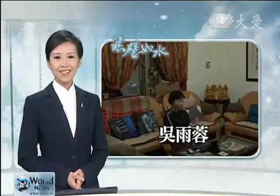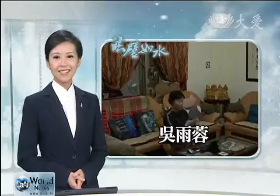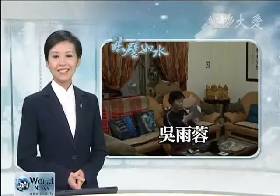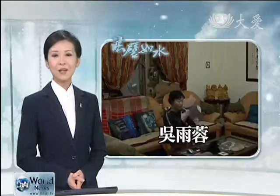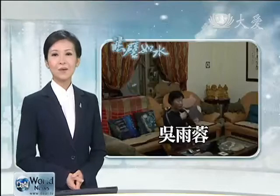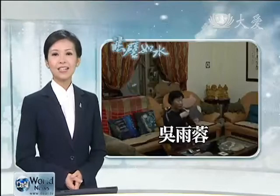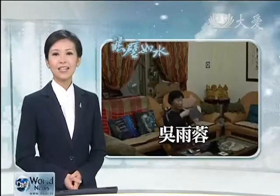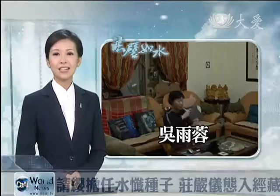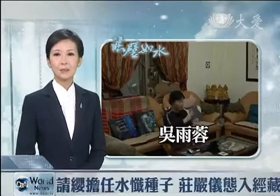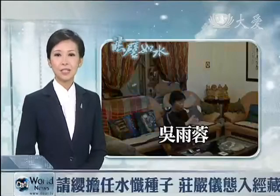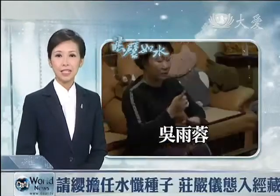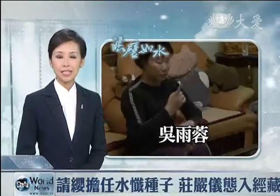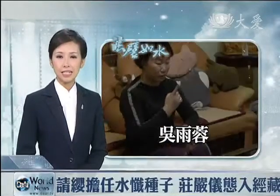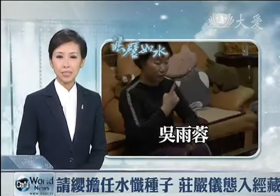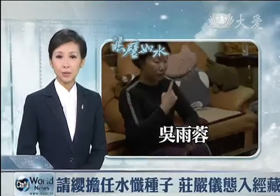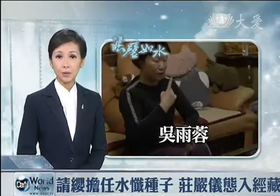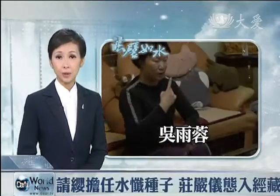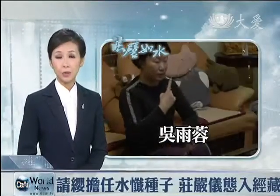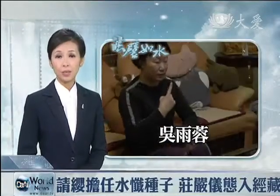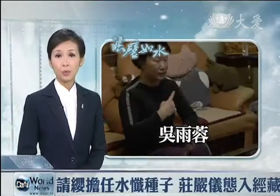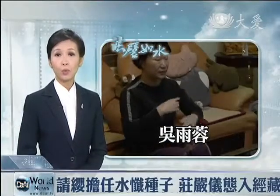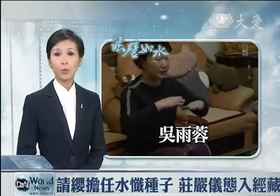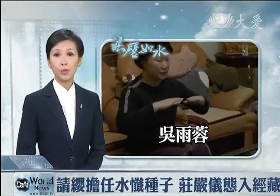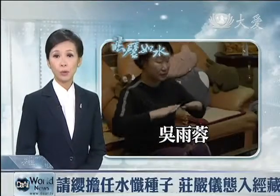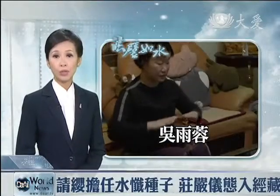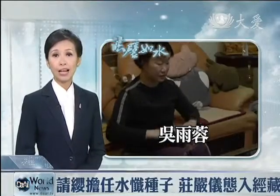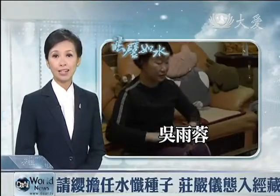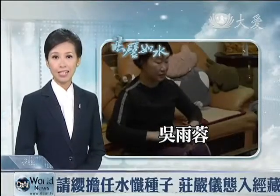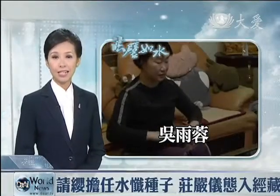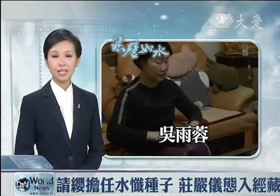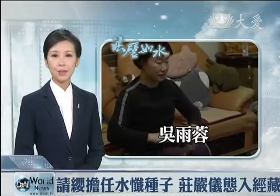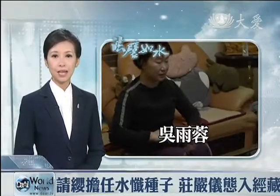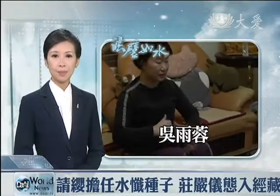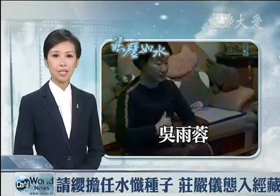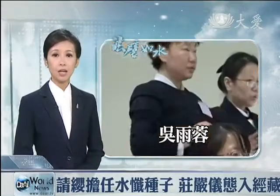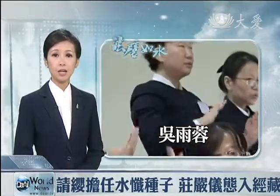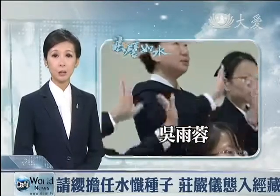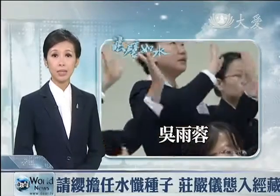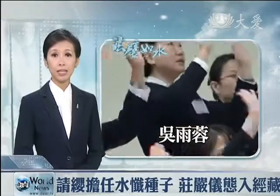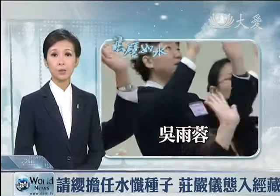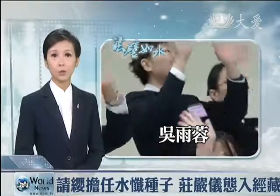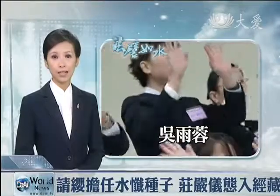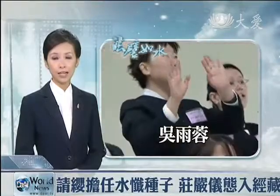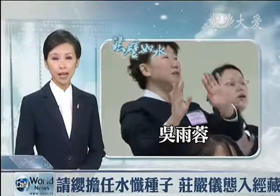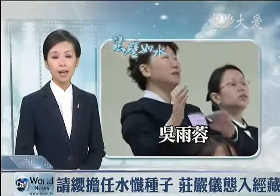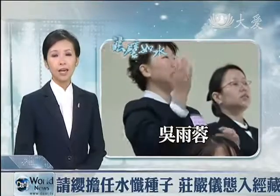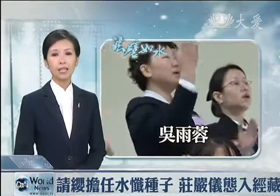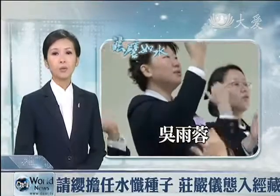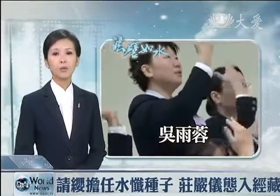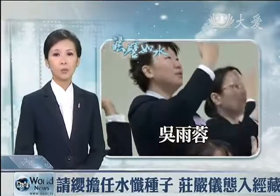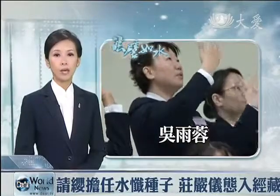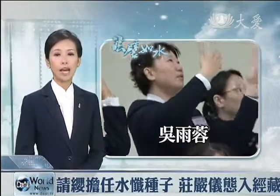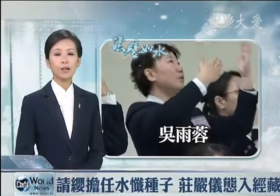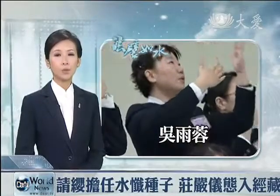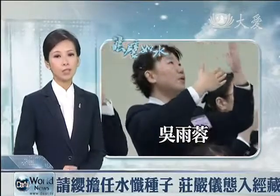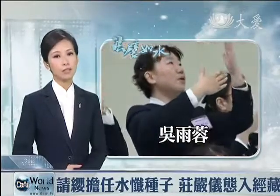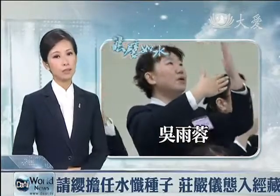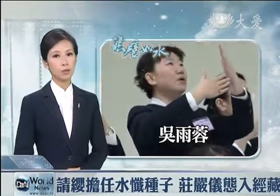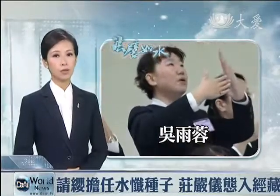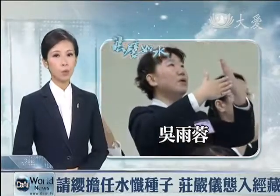是这位任职于慈济技术学院的吴宇荣老师，因为他平常很会带团康，一度以为啊入金藏就跟团康